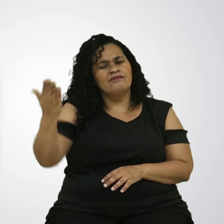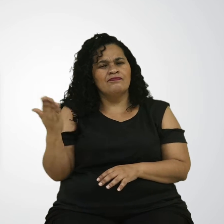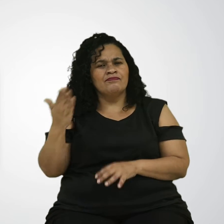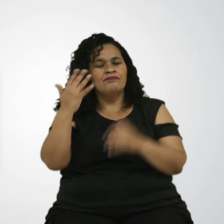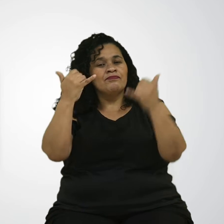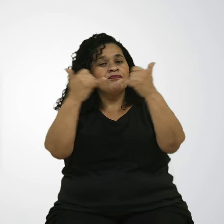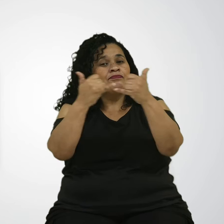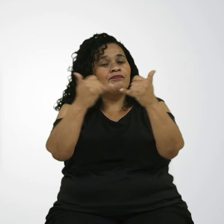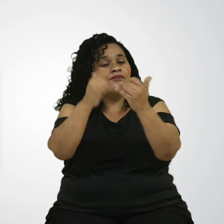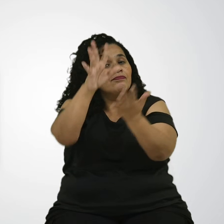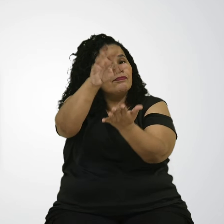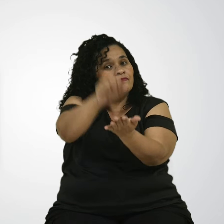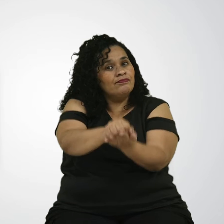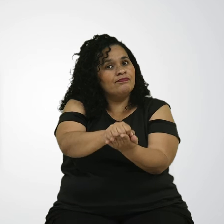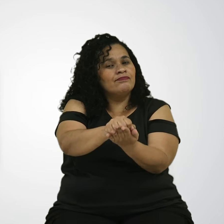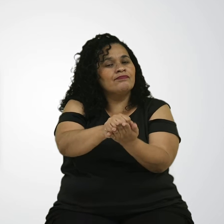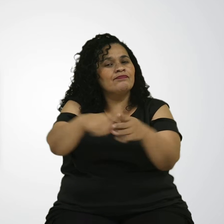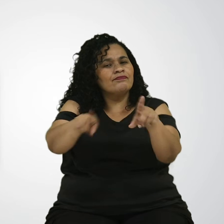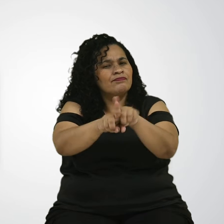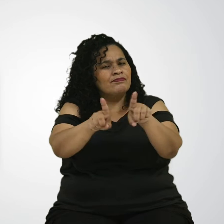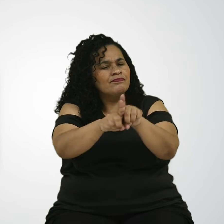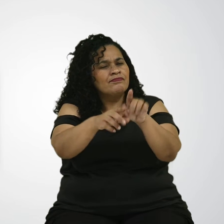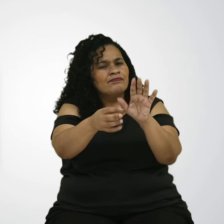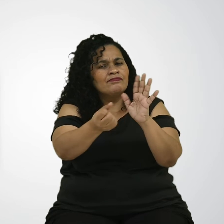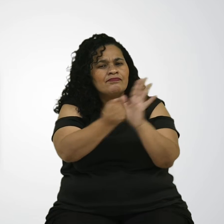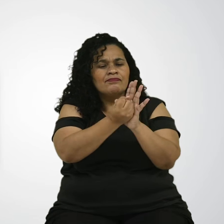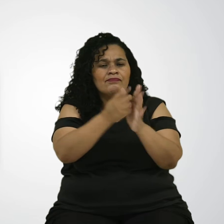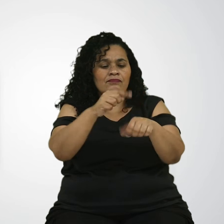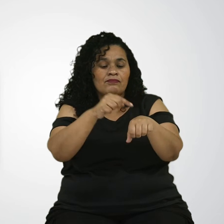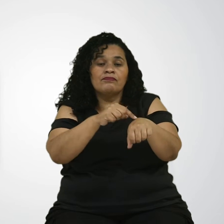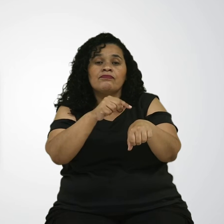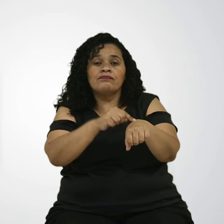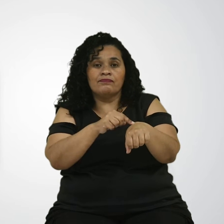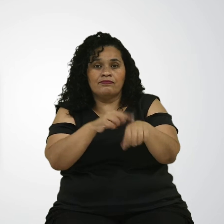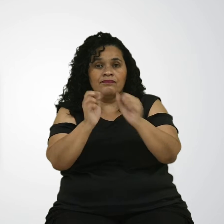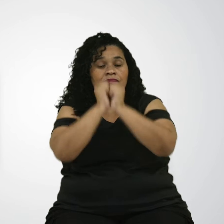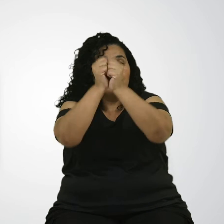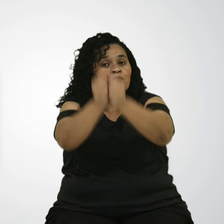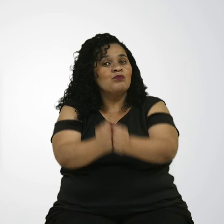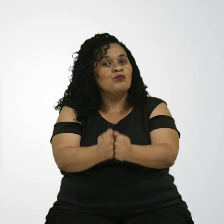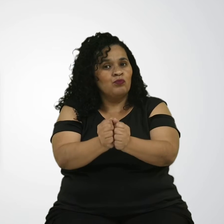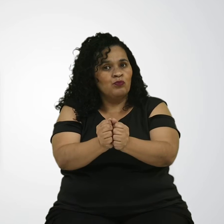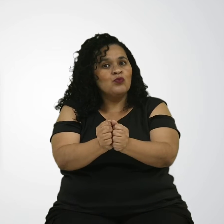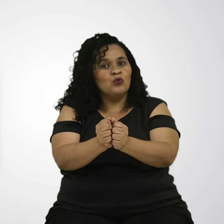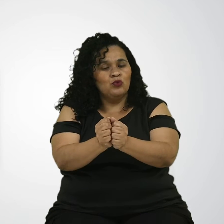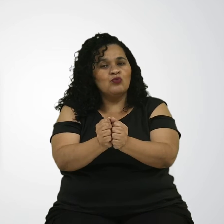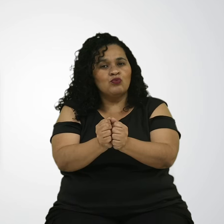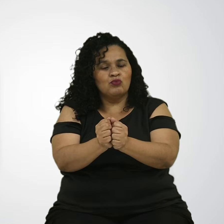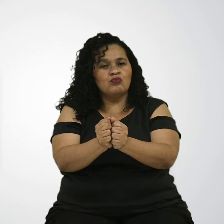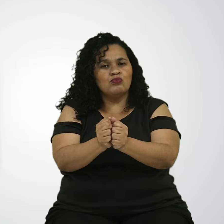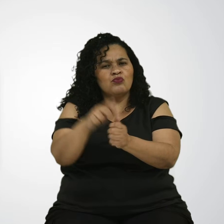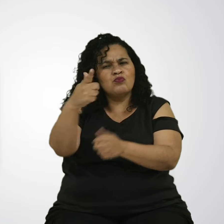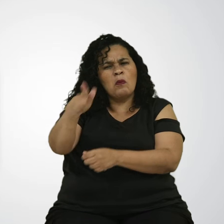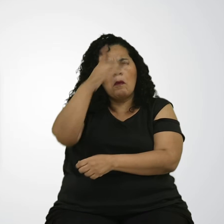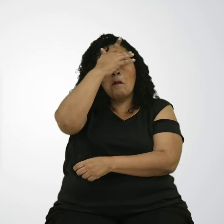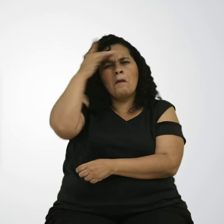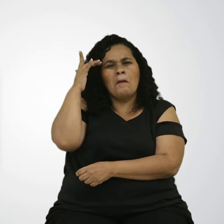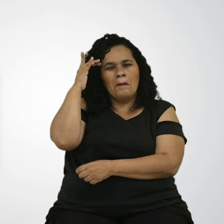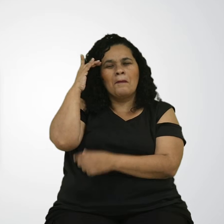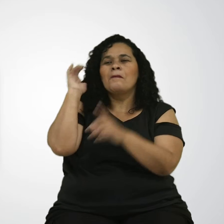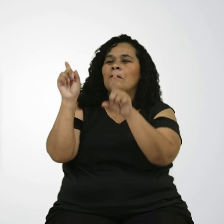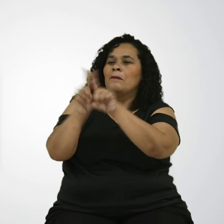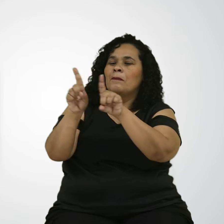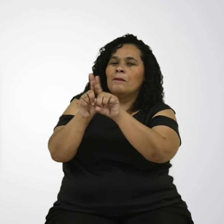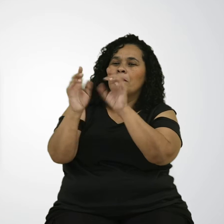sua inscrição e marcar esse tempo para estar junto com outros tantos estudando